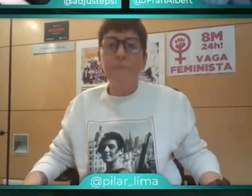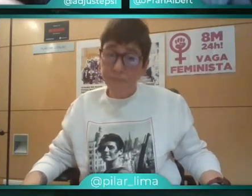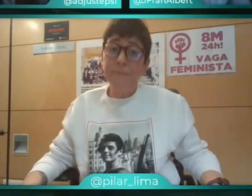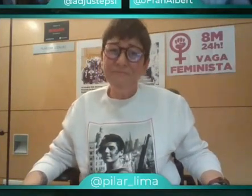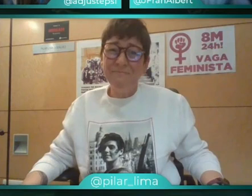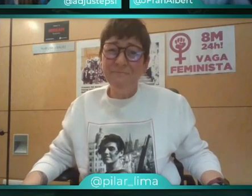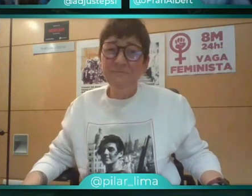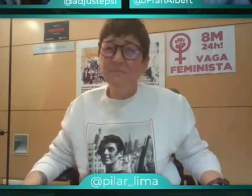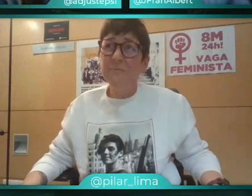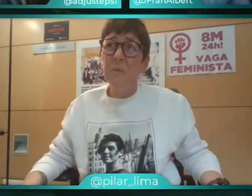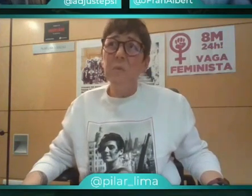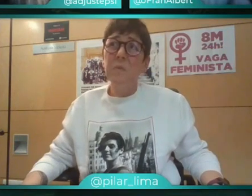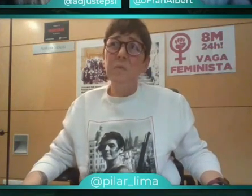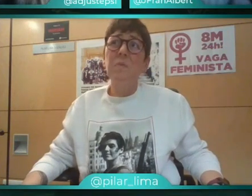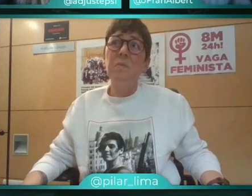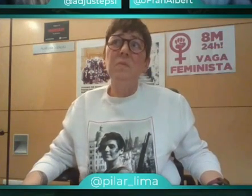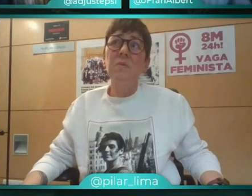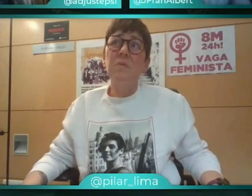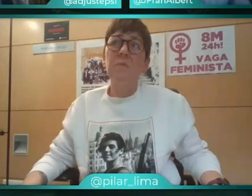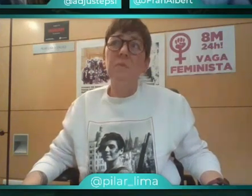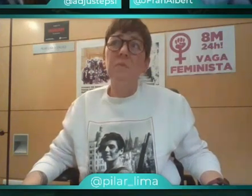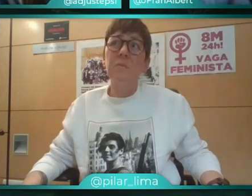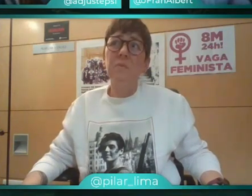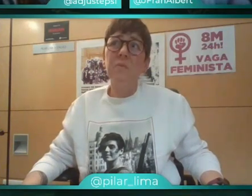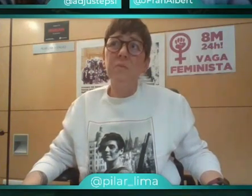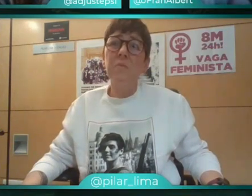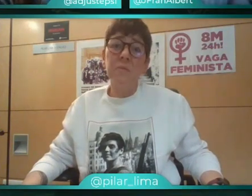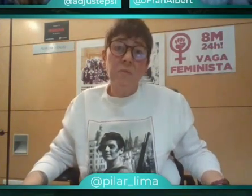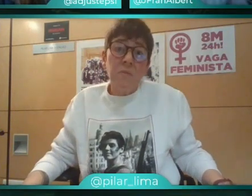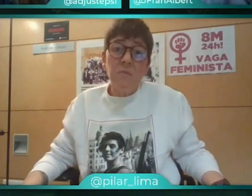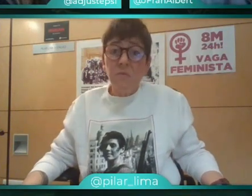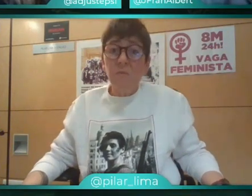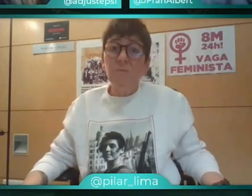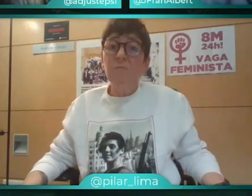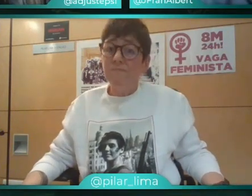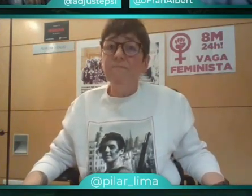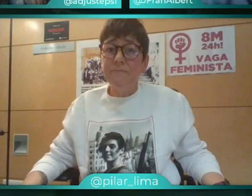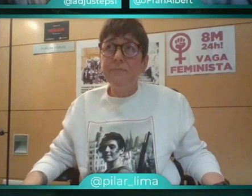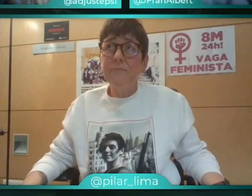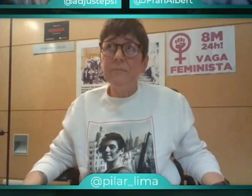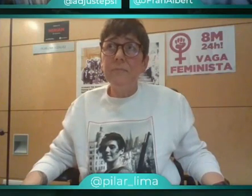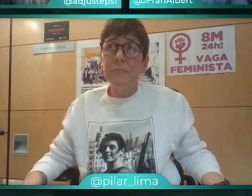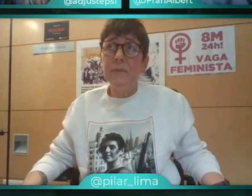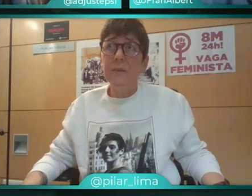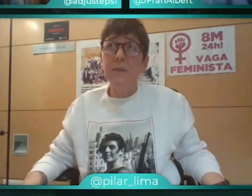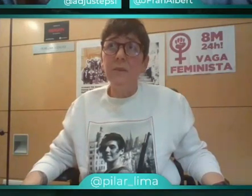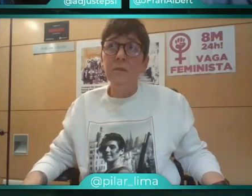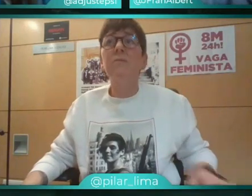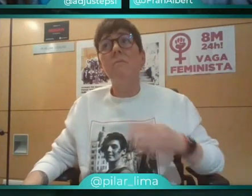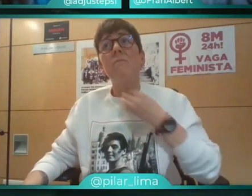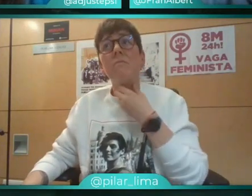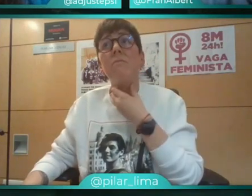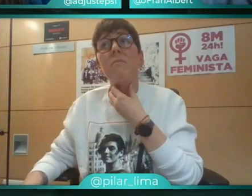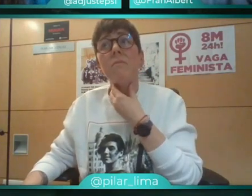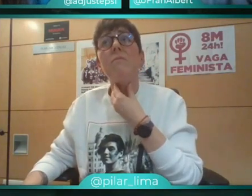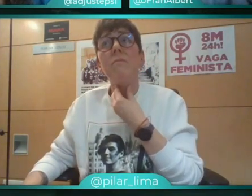nace Sobre todo como reacción a los movimientos sociales y muy en concreto del feminismo por una cuestión histórica A lo